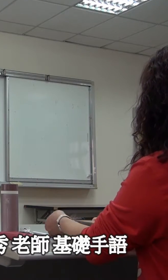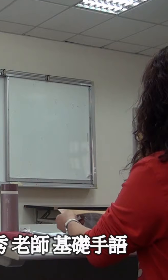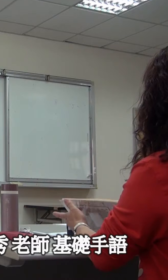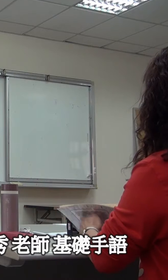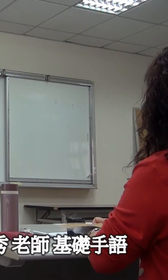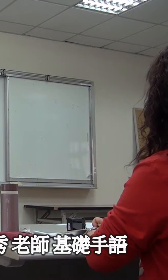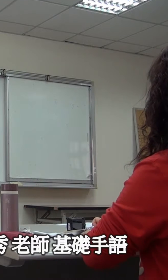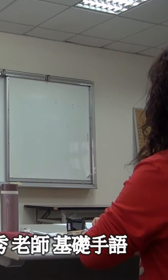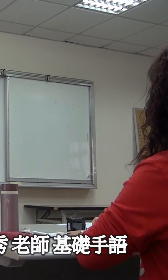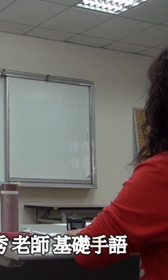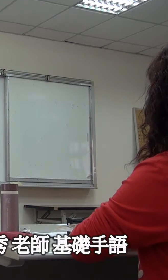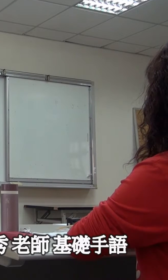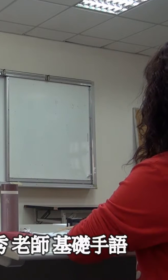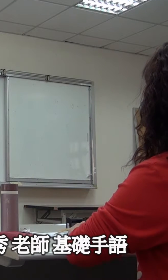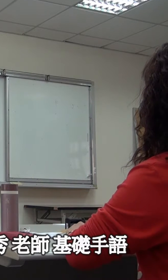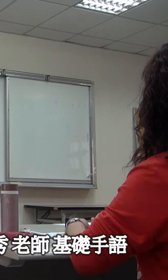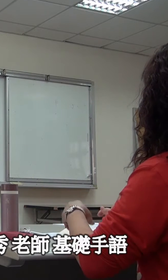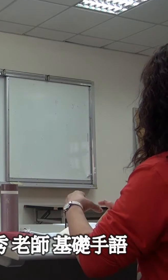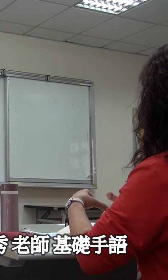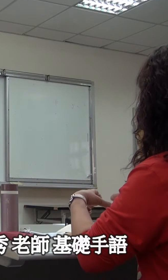风个，